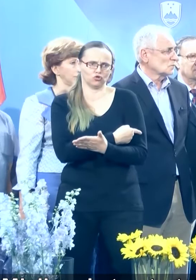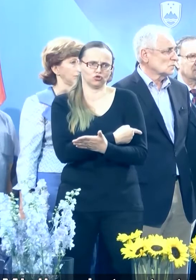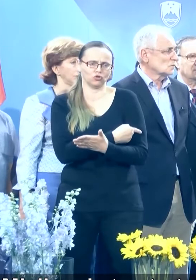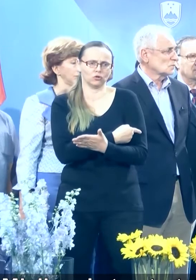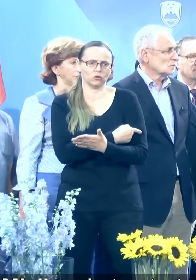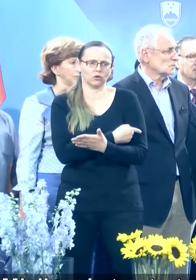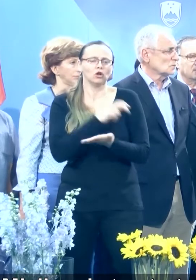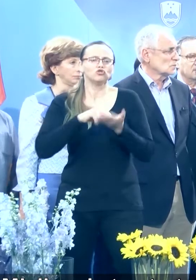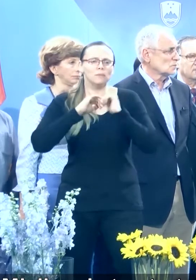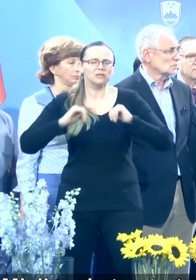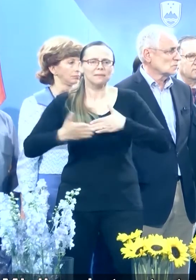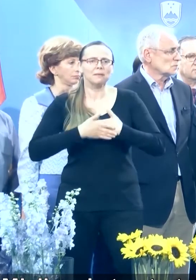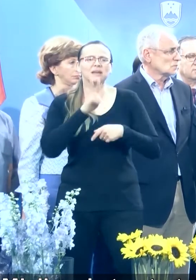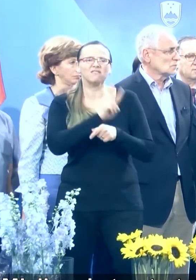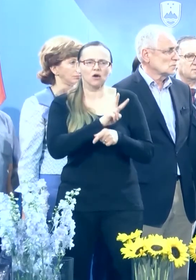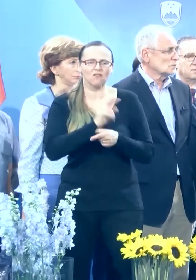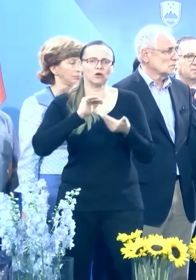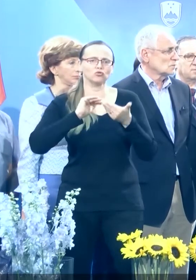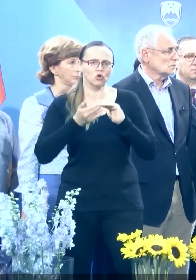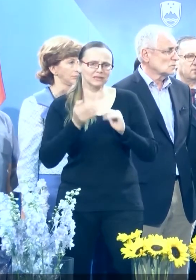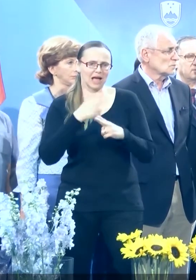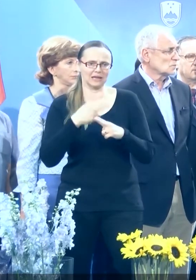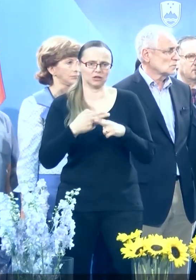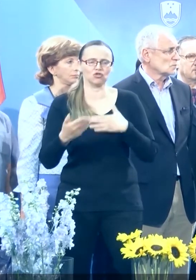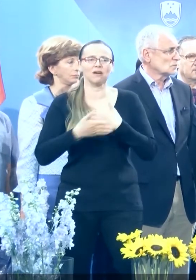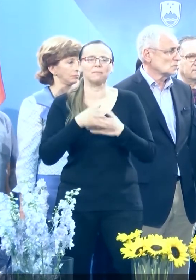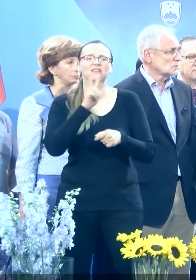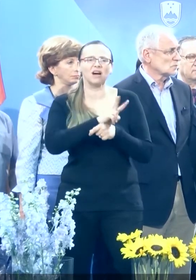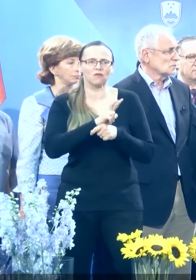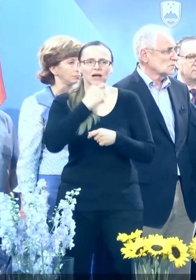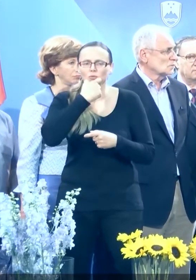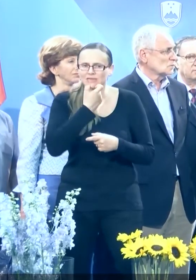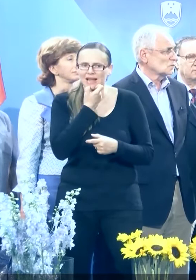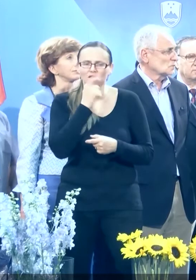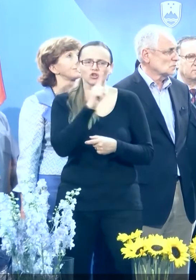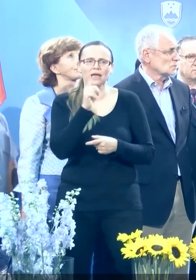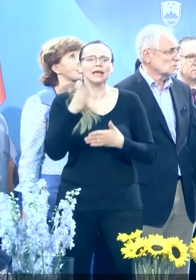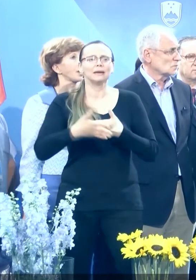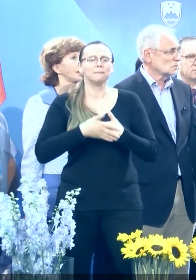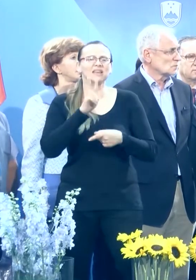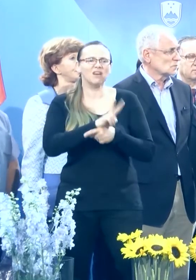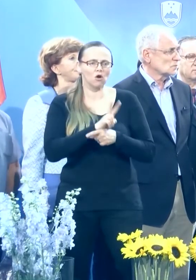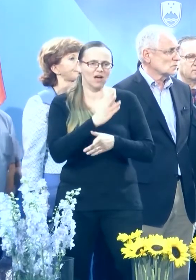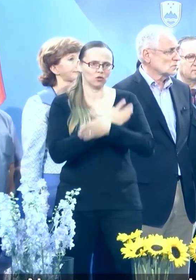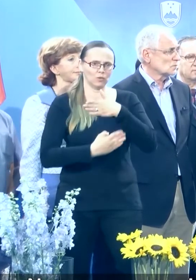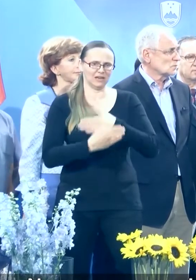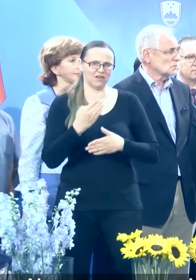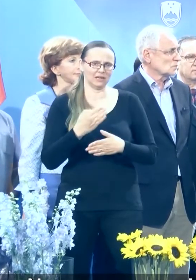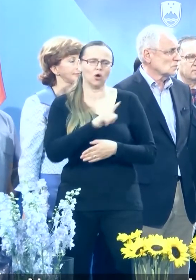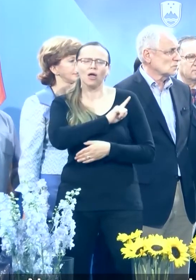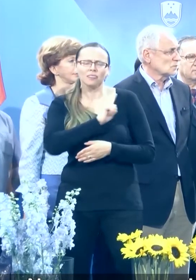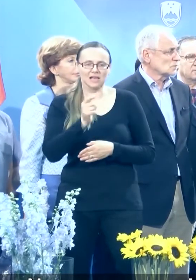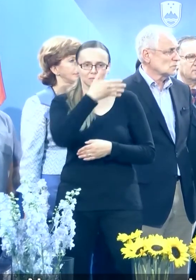pri varovanju socialne države, pri varovanju starejših in pri varovanju invalidov. Ne